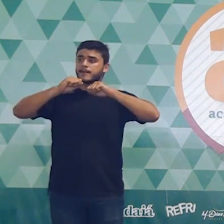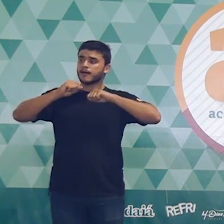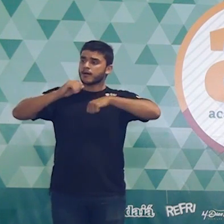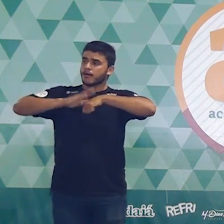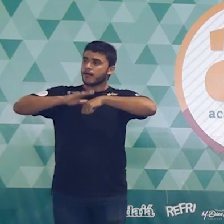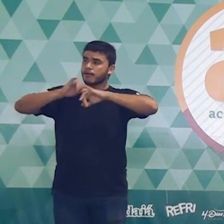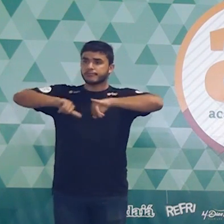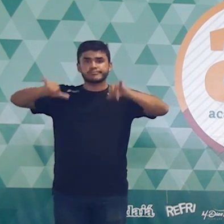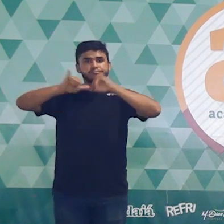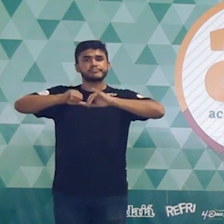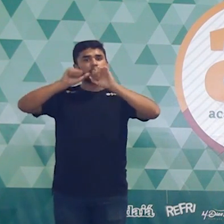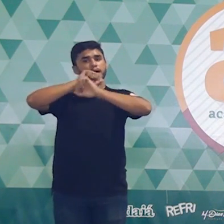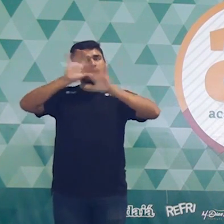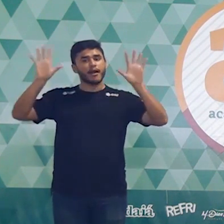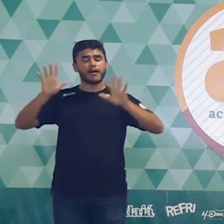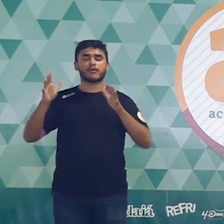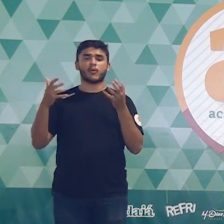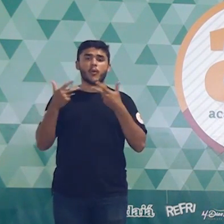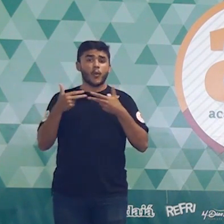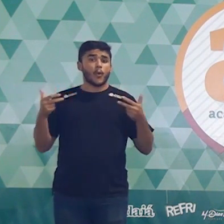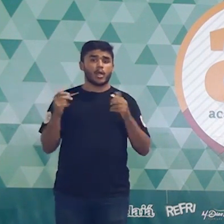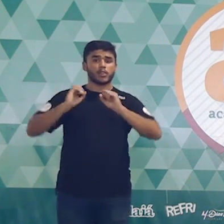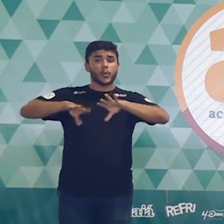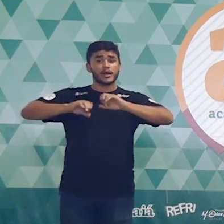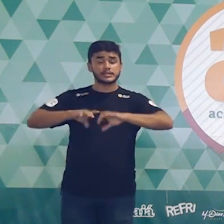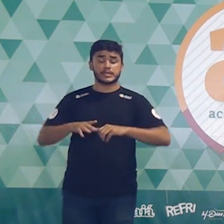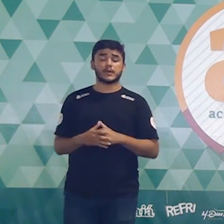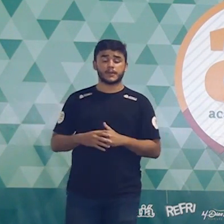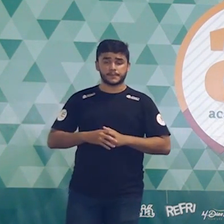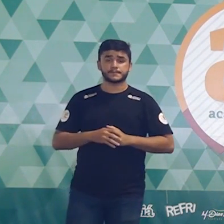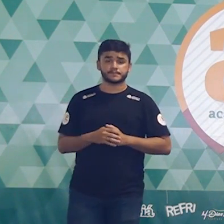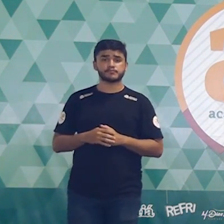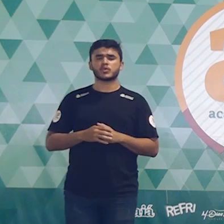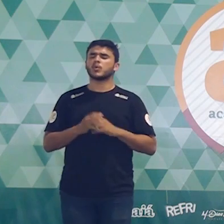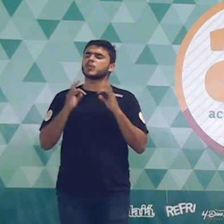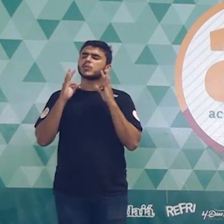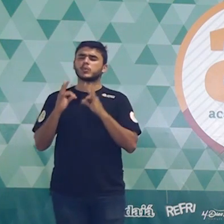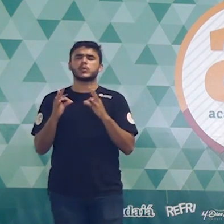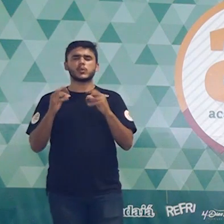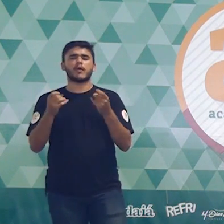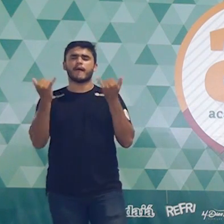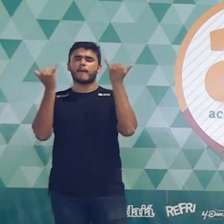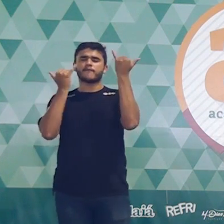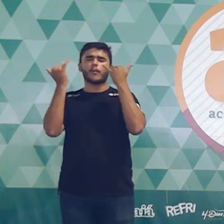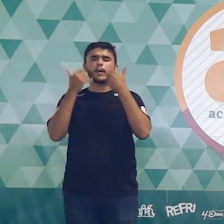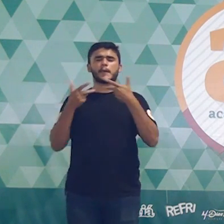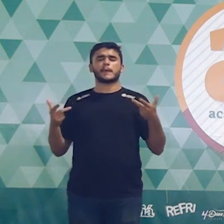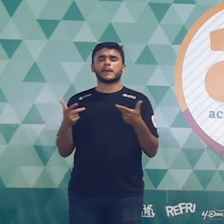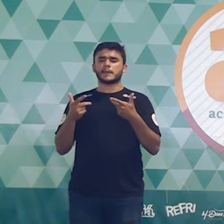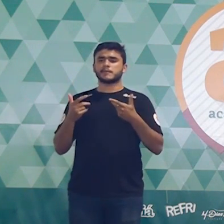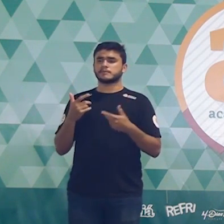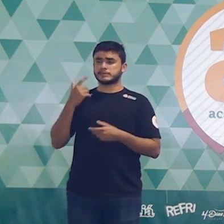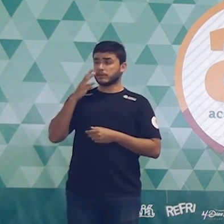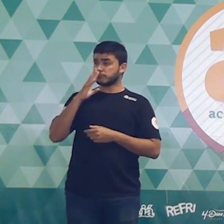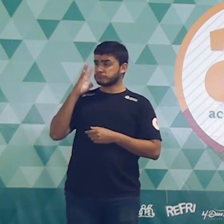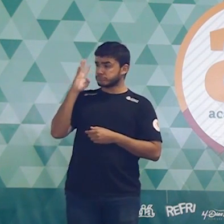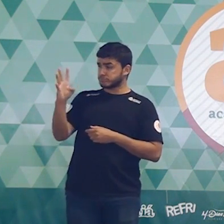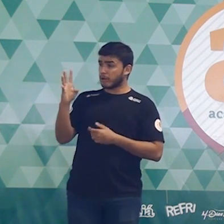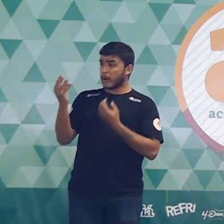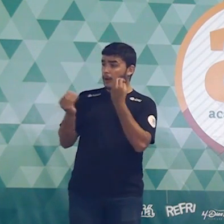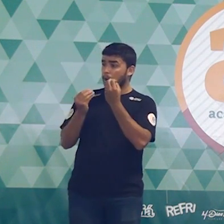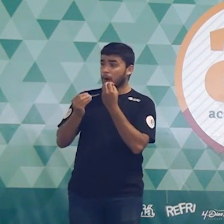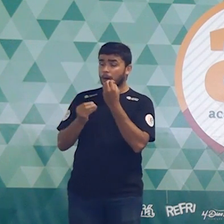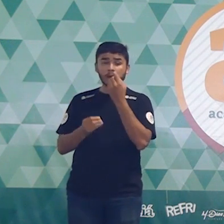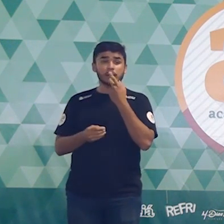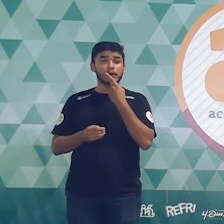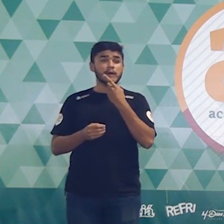esclarecimento, informes educacionais. A gente pede informações sobre como denunciar algum ilícito. Tudo